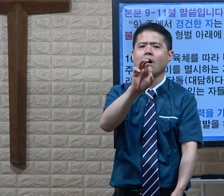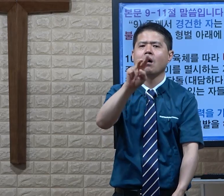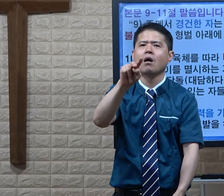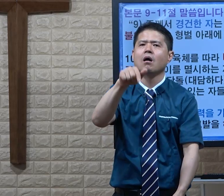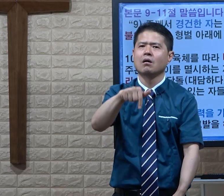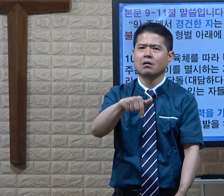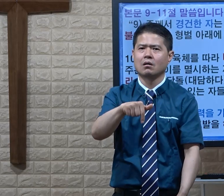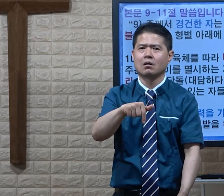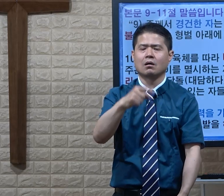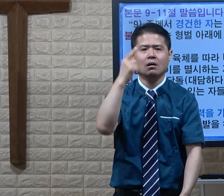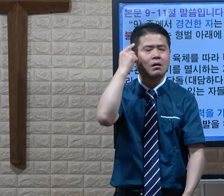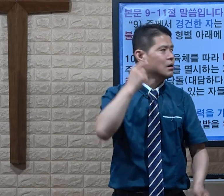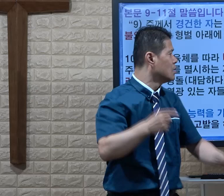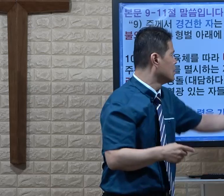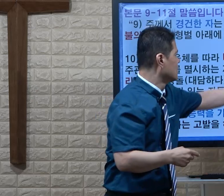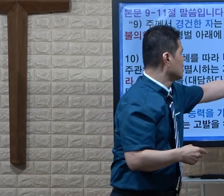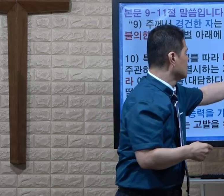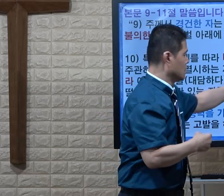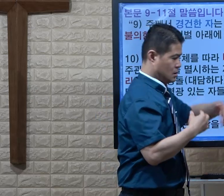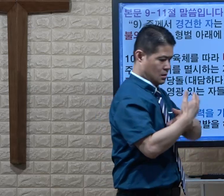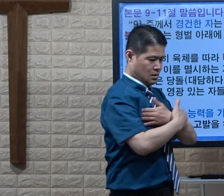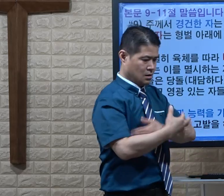비유하는 것이 바로 마약입니다.